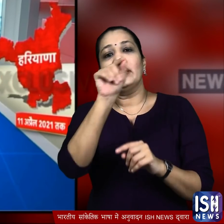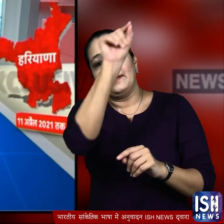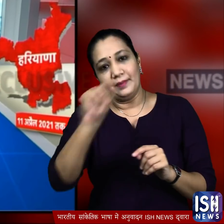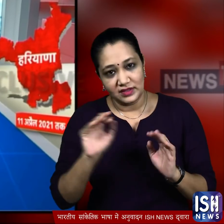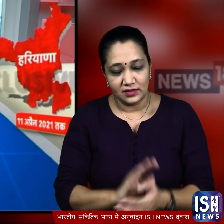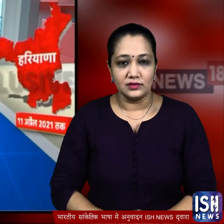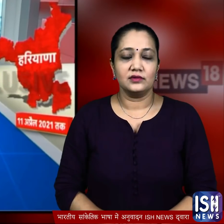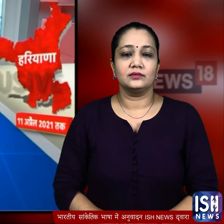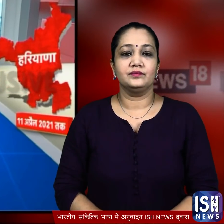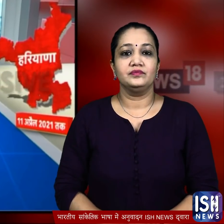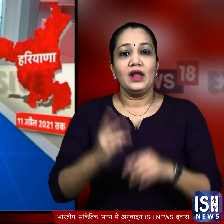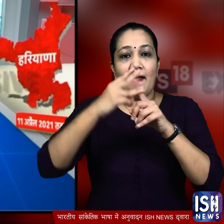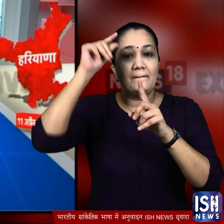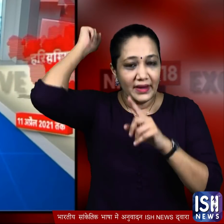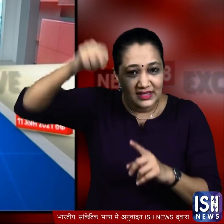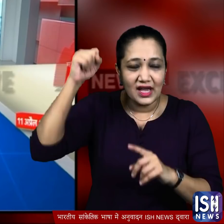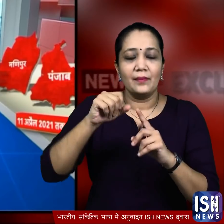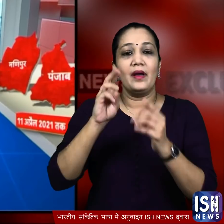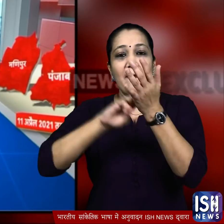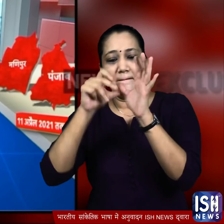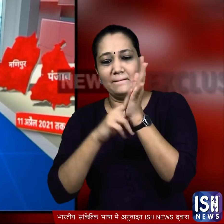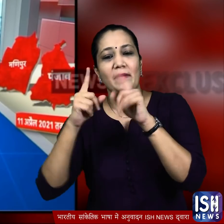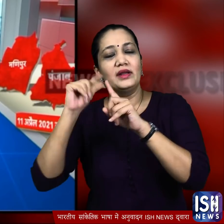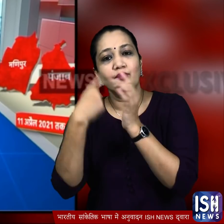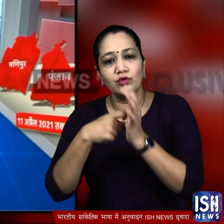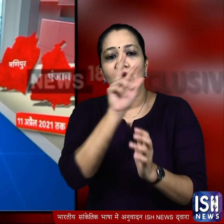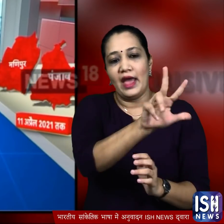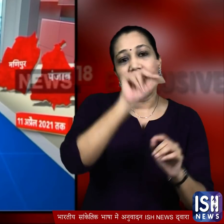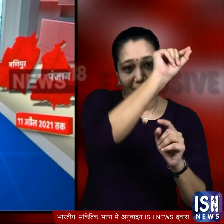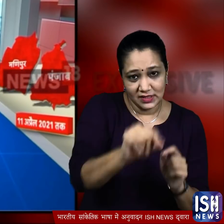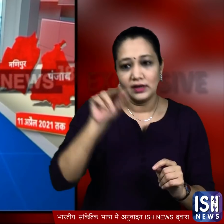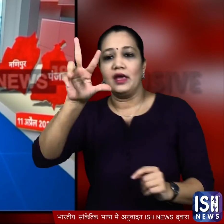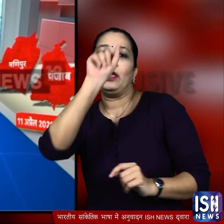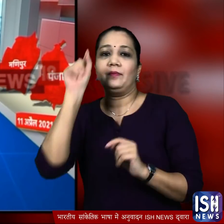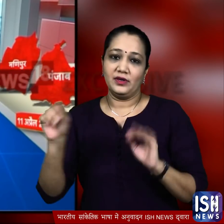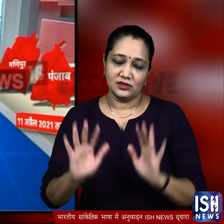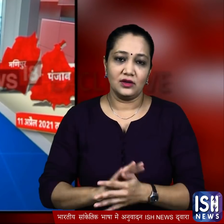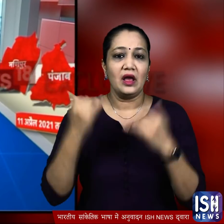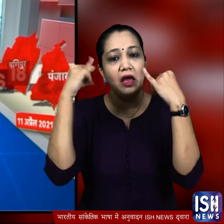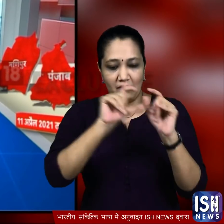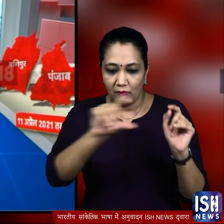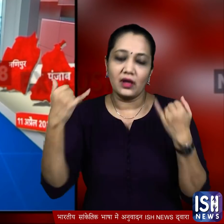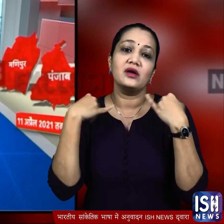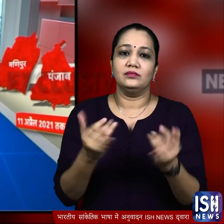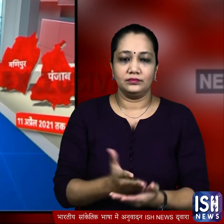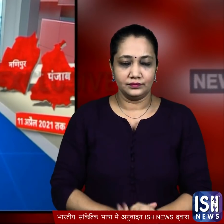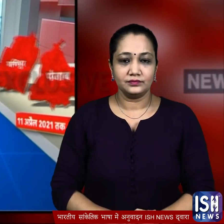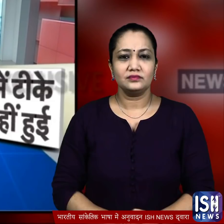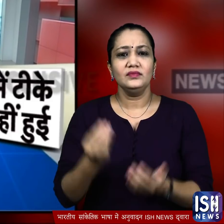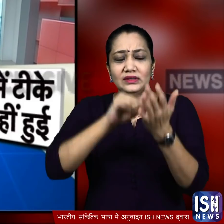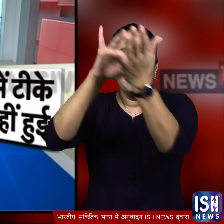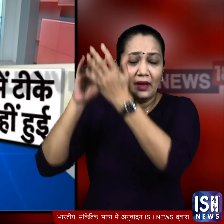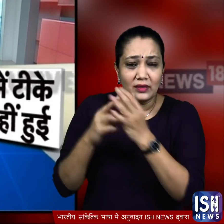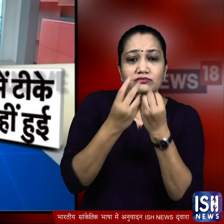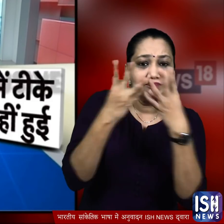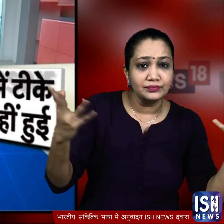जहां 10% बर्बादी हुई है, जबकि पंजाब और मणिपुर में 8% वैक्सीन की डोज खराब हुई। हालांकि कुछ